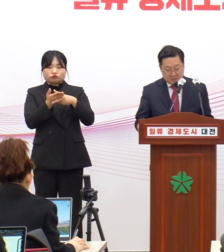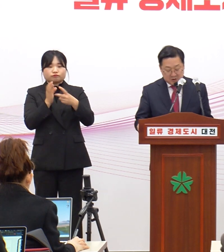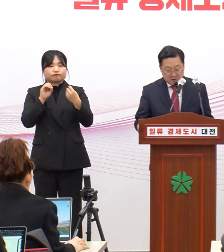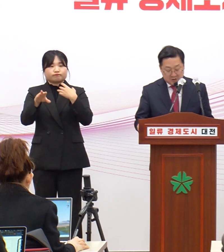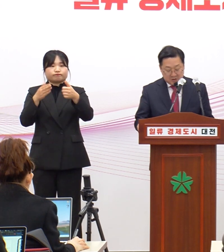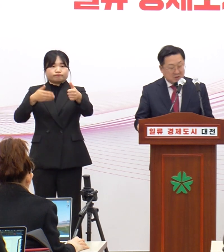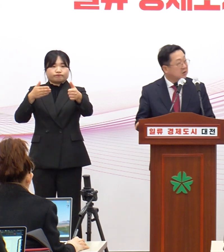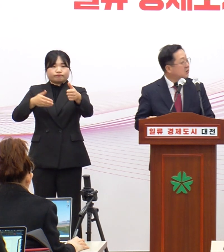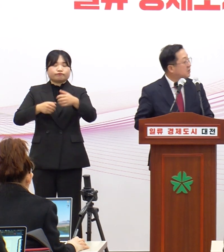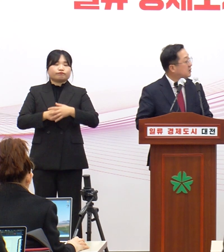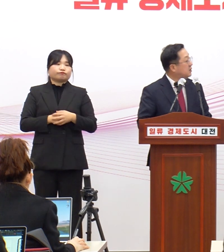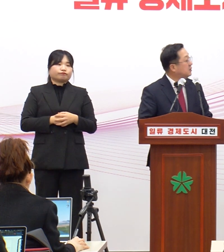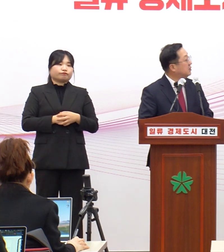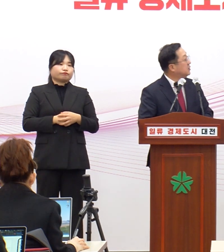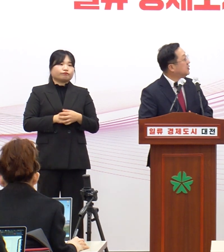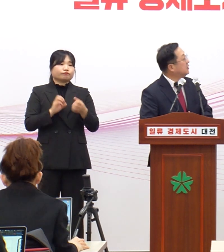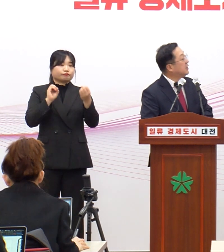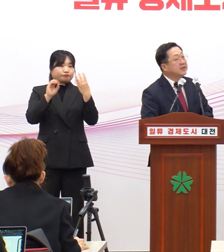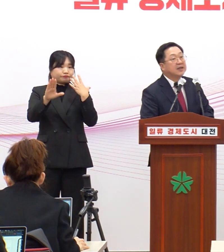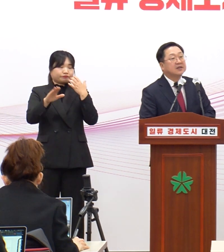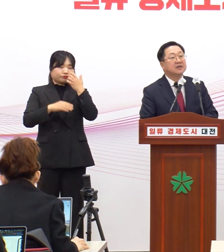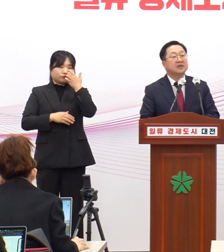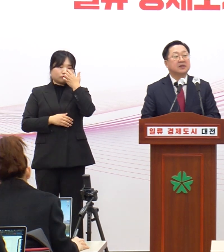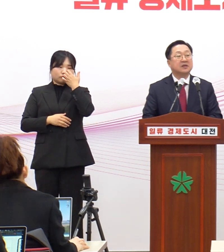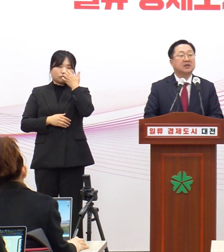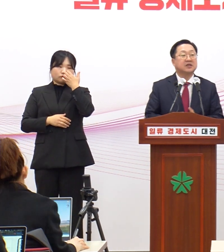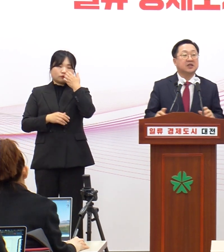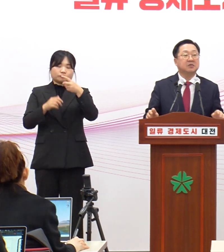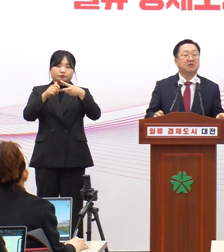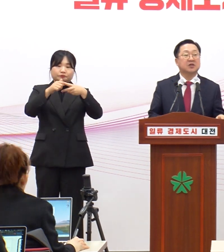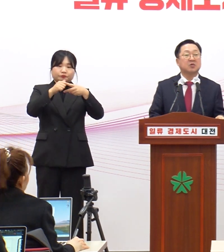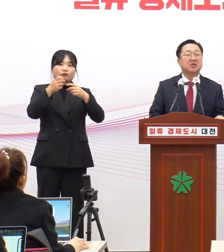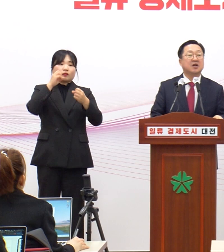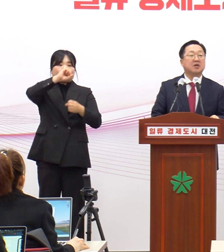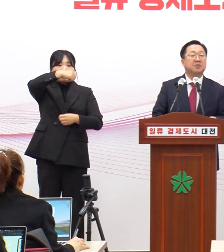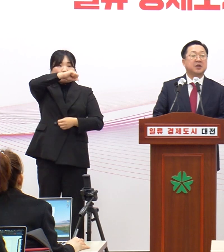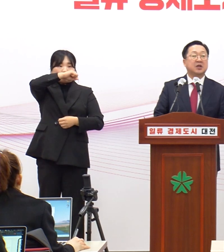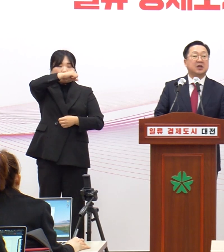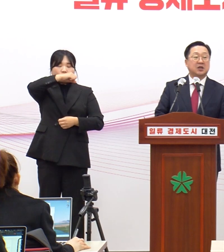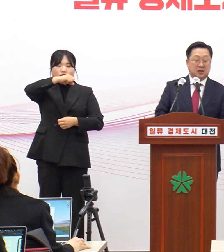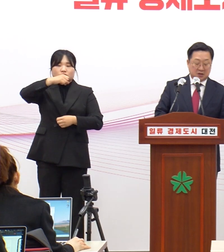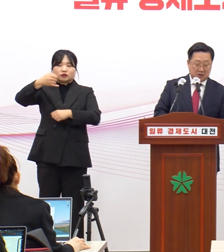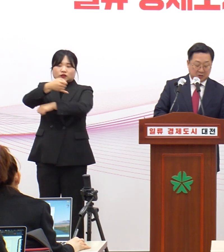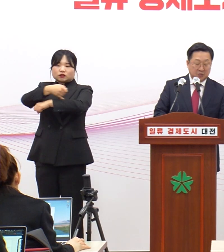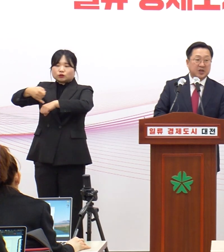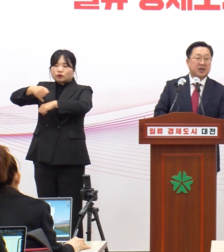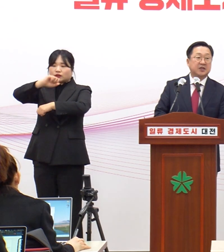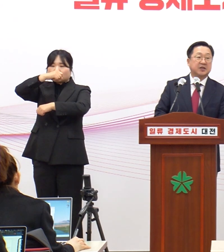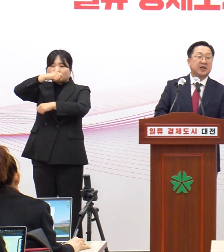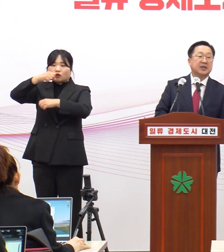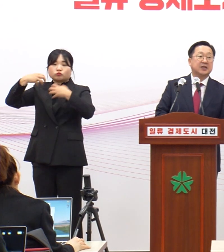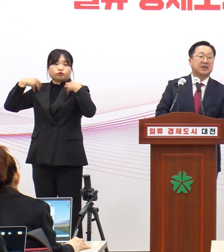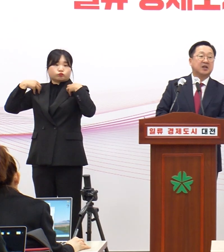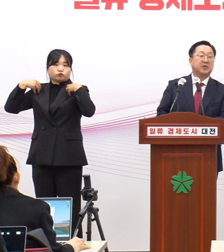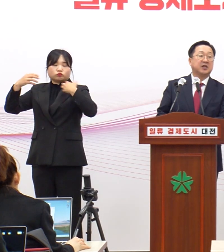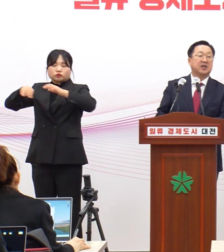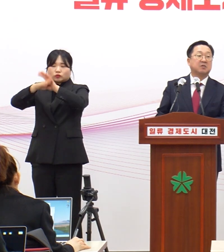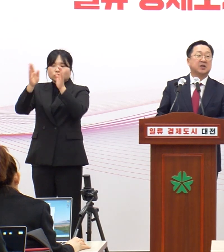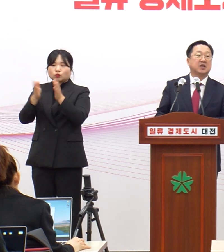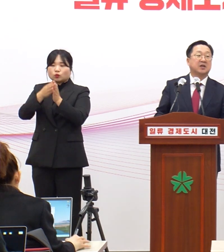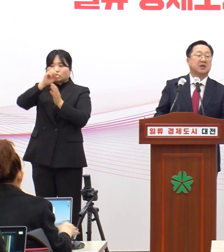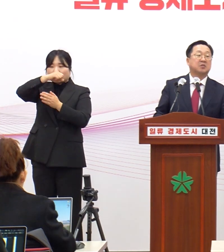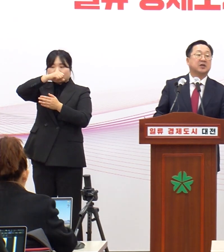계획 말씀드립니다. 이 예산은 기재부가 총사업비 범위 내에서 해야 되는